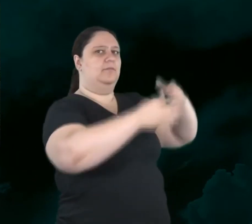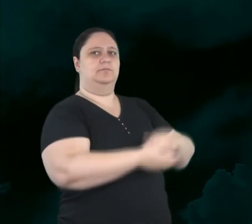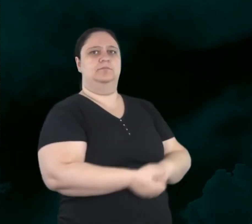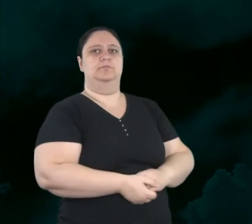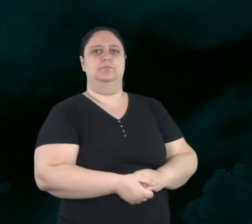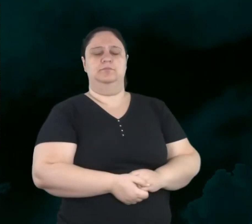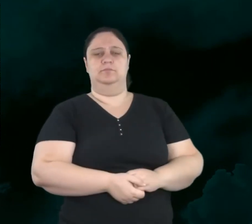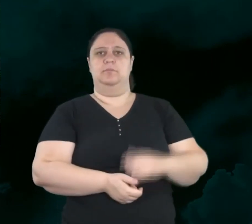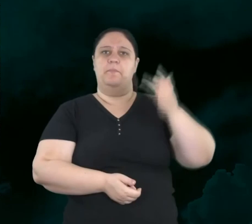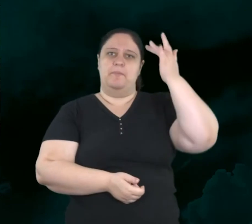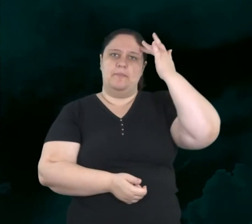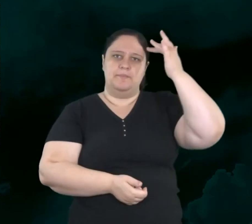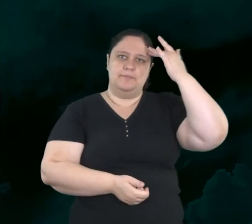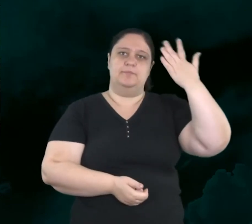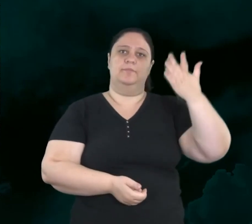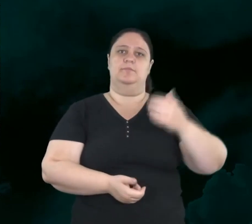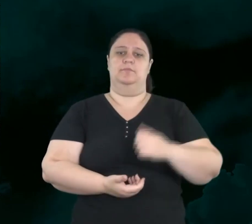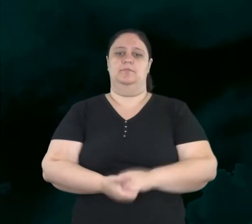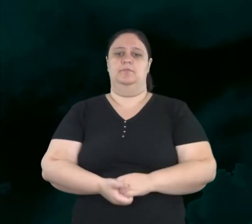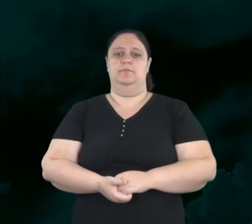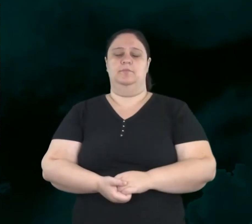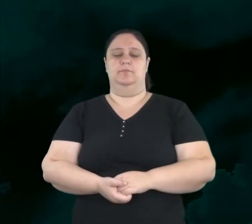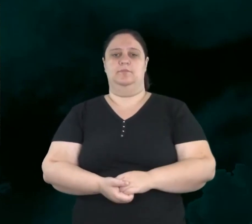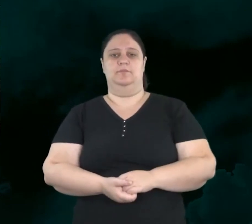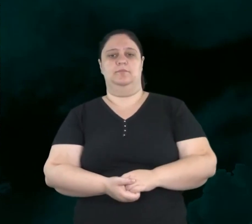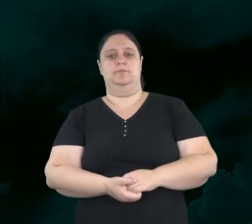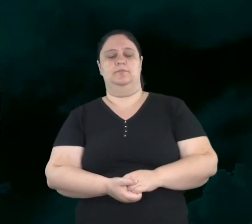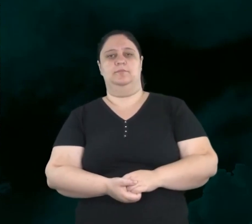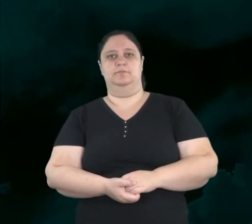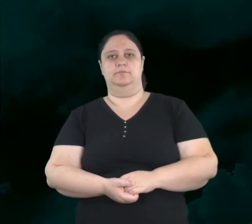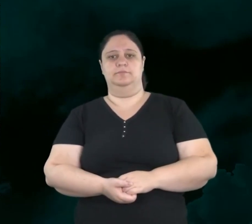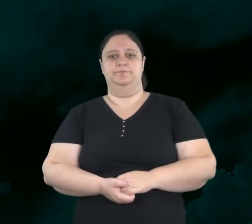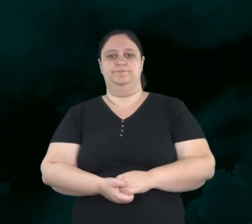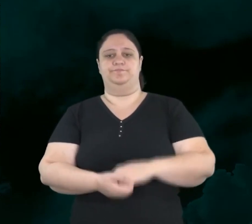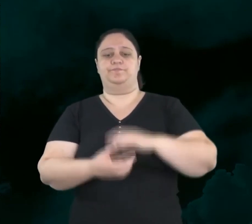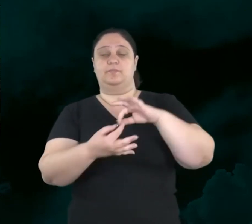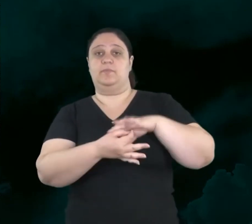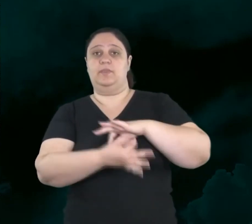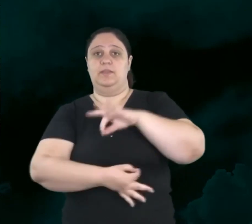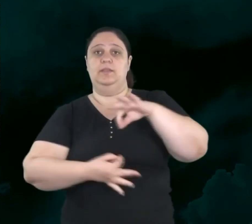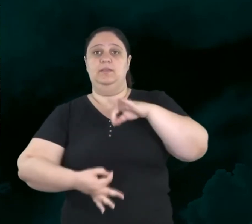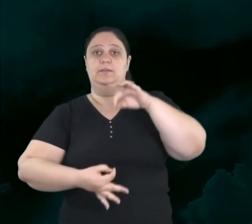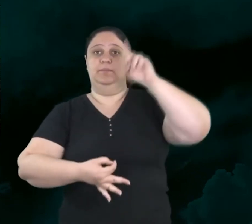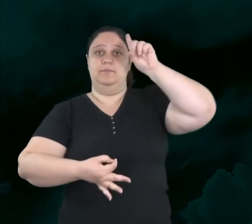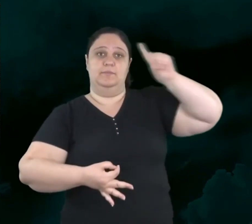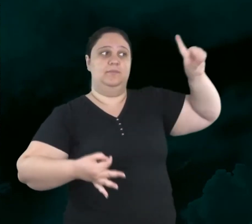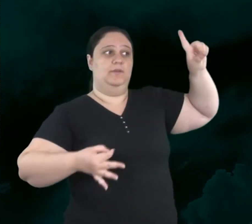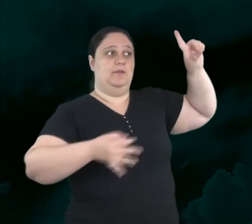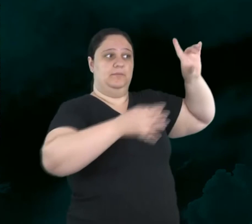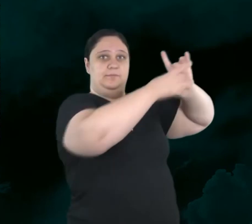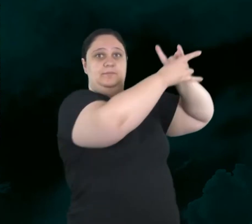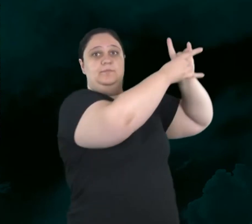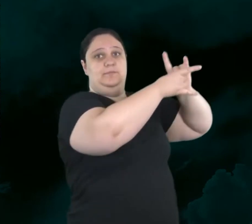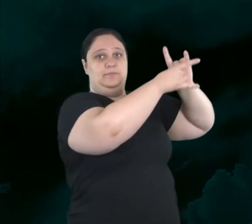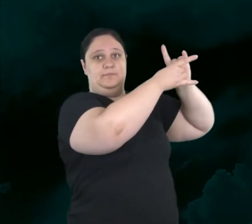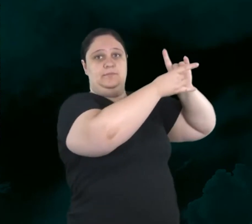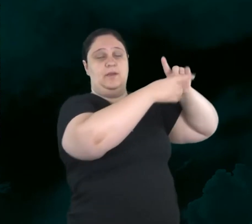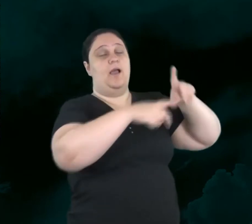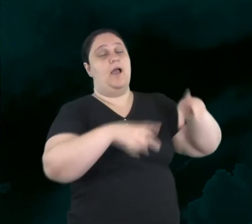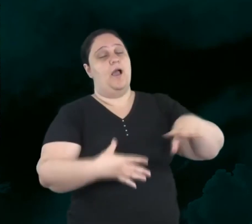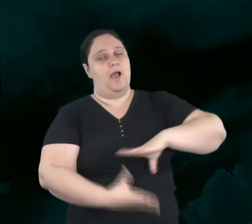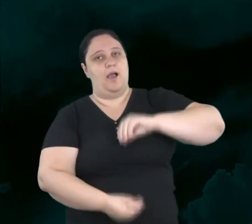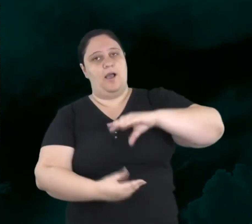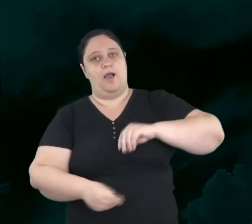só que tem nos reconectado com Deus no Espírito, Ele possa nos reconectar na alma, isto é,